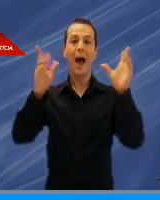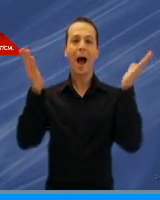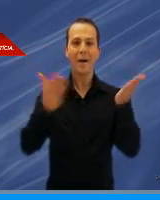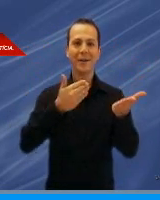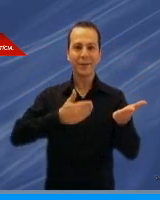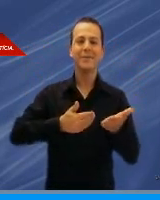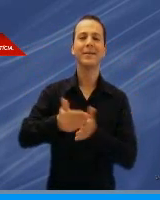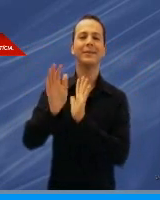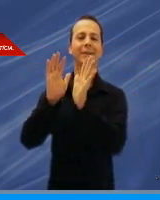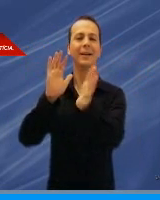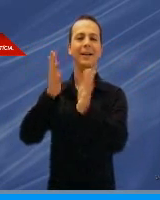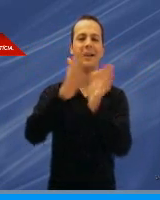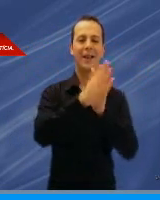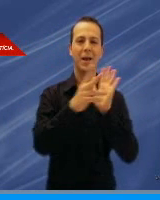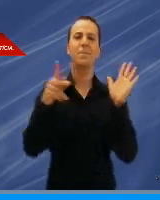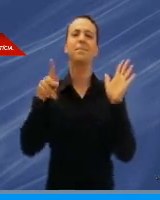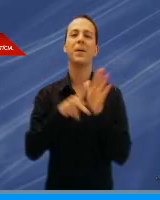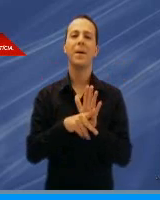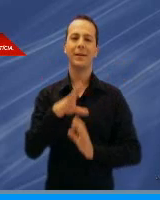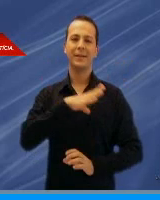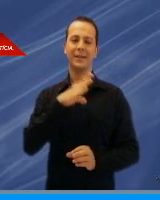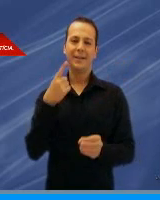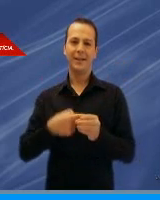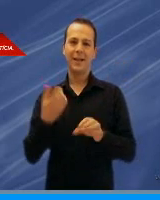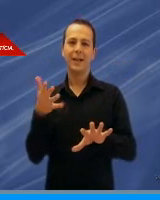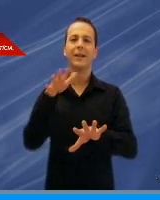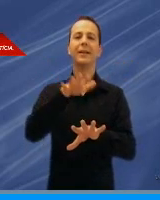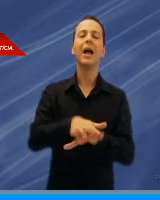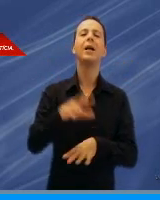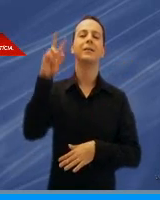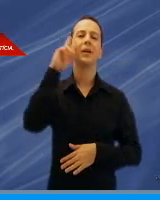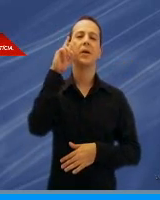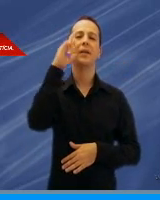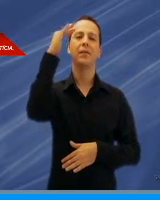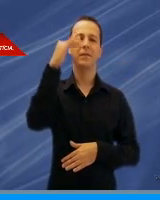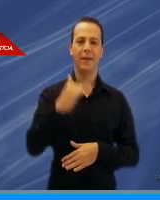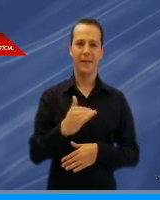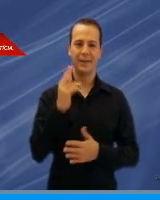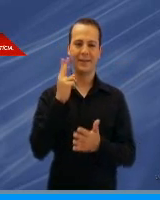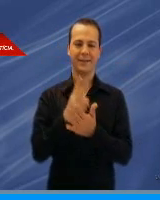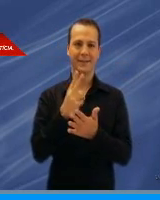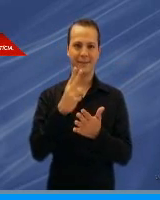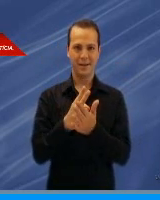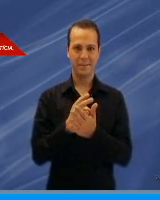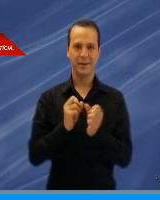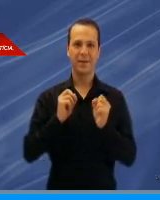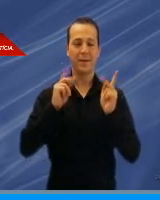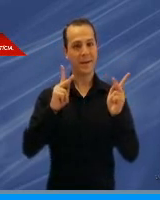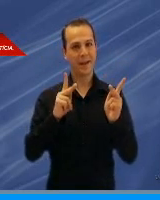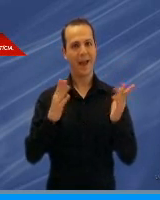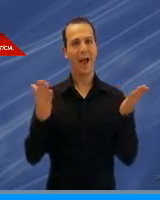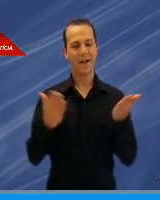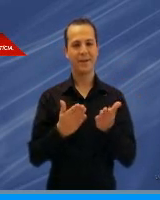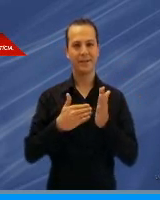vídeo. Cid Torquato, Cidade Inclusiva, todas as segundas-feiras, logo após o repórter das 11 horas.